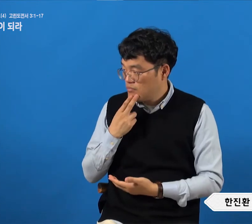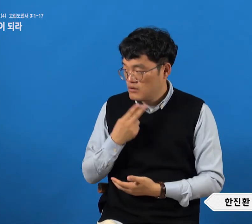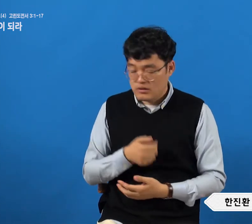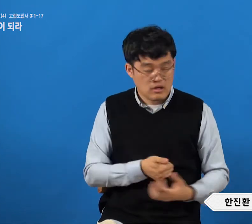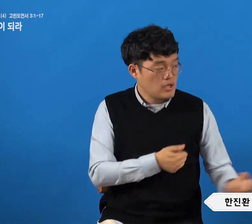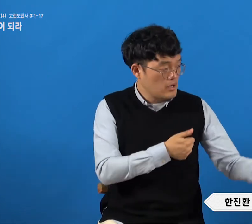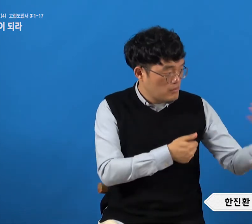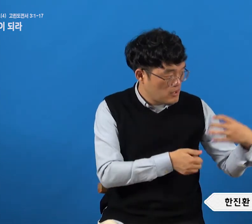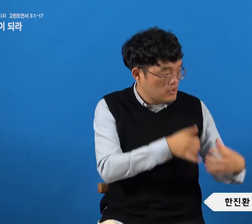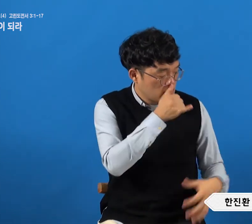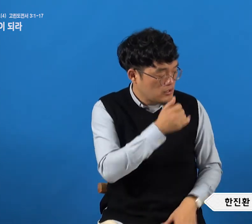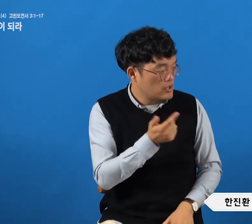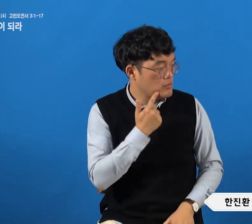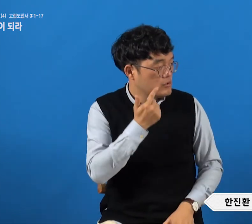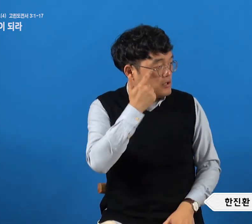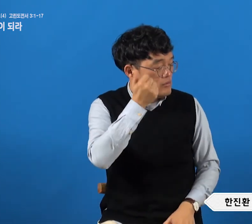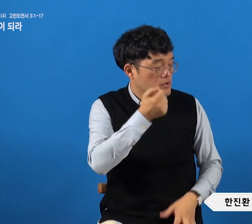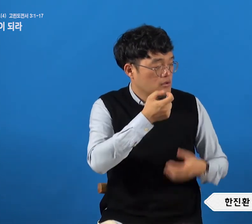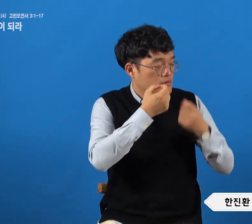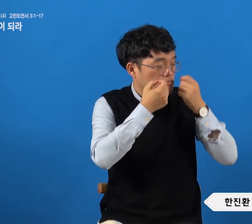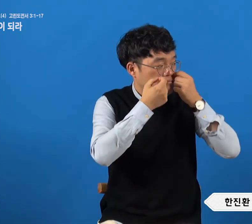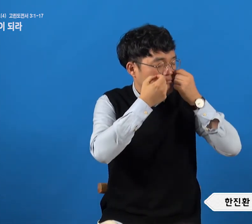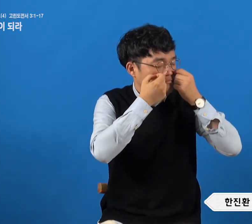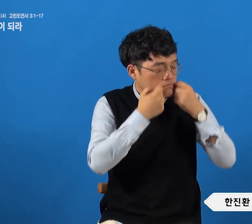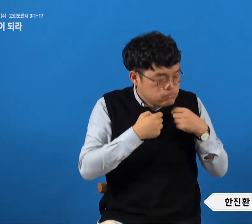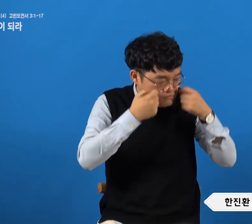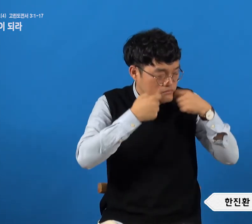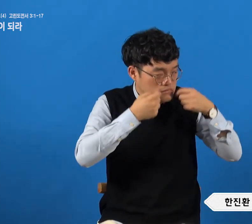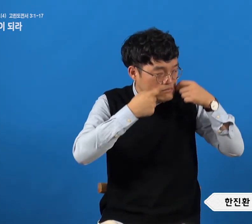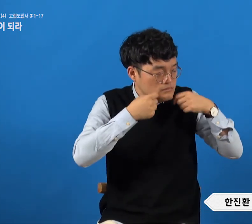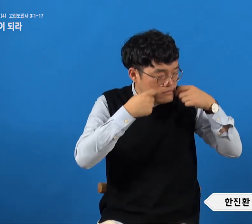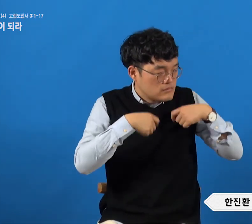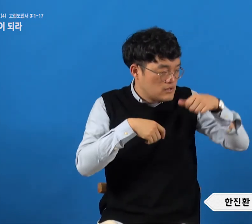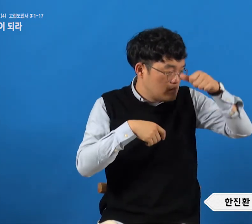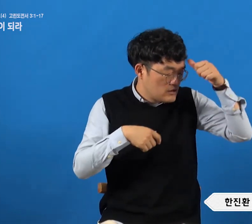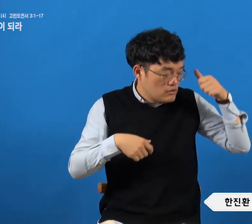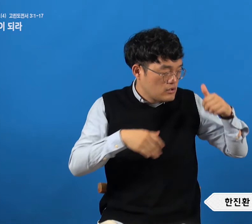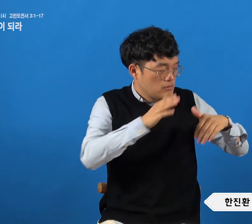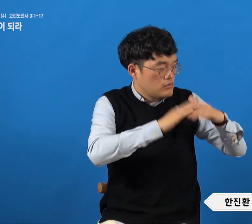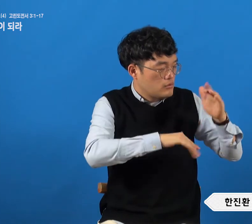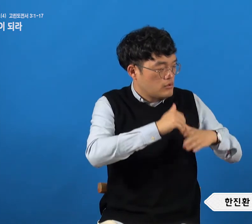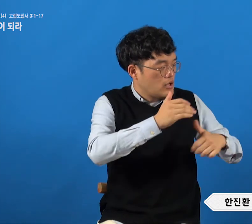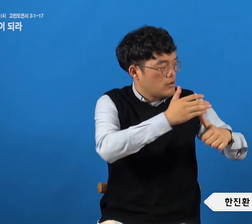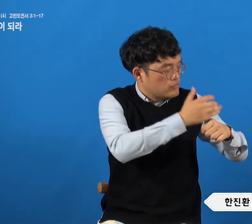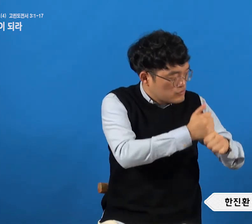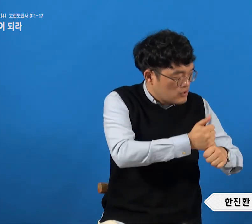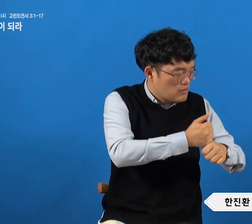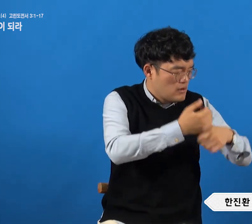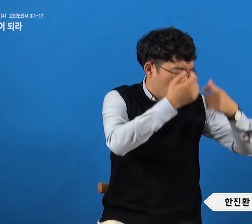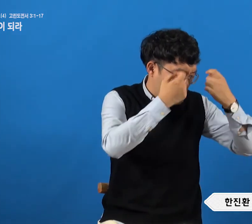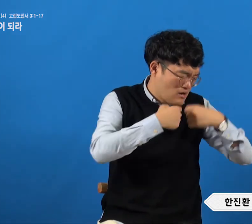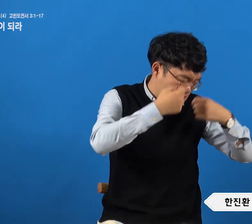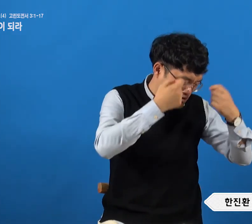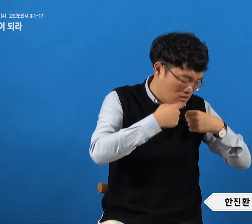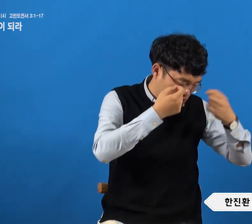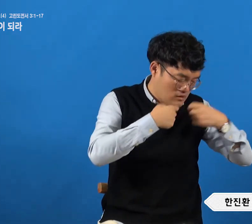그 말씀을 하는데 목사님이 눈물이 왈칵 나서 장로님 손을 붙들고 한참을 울었다고